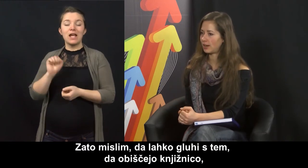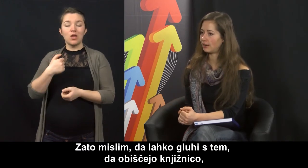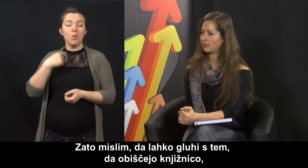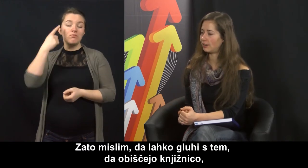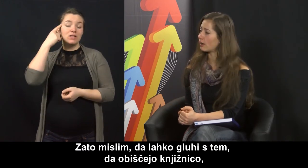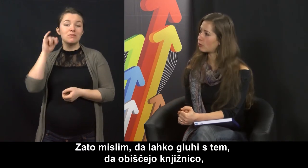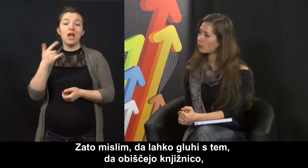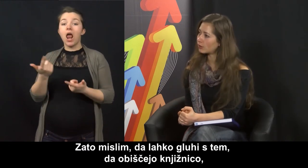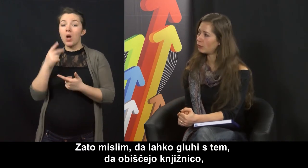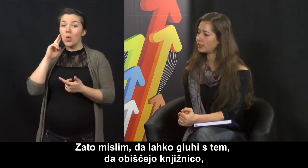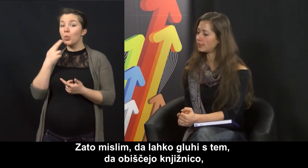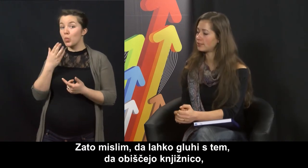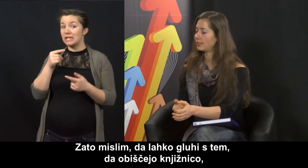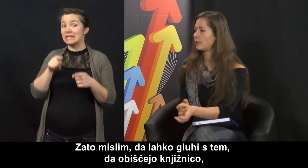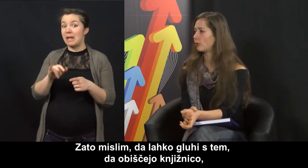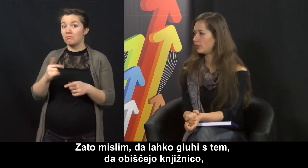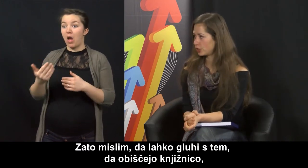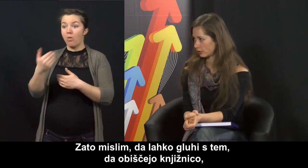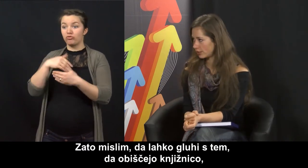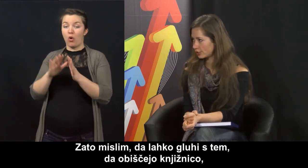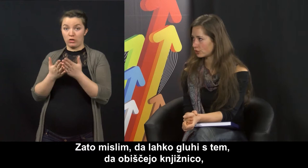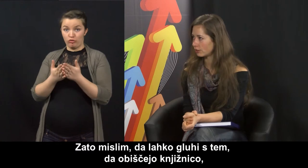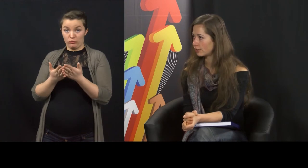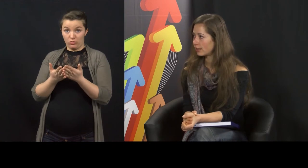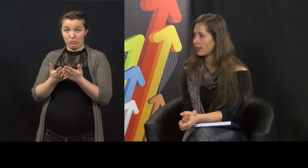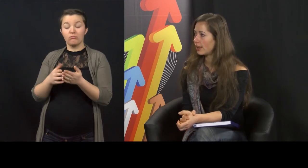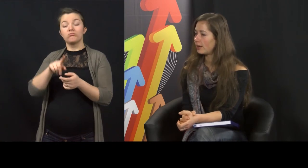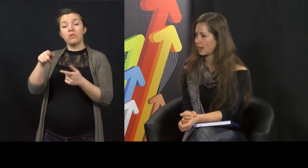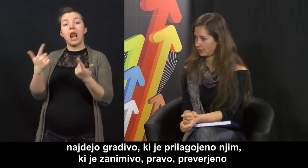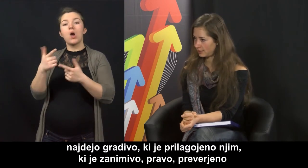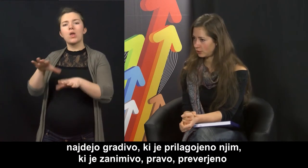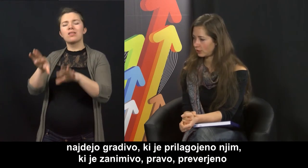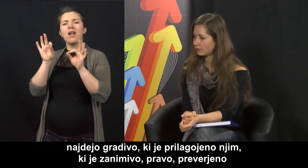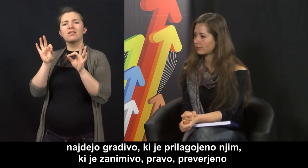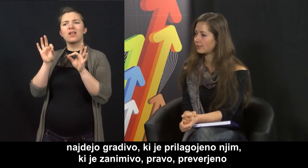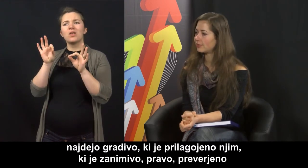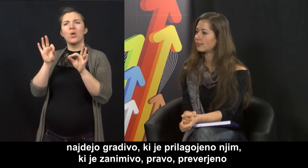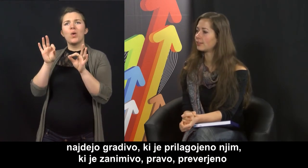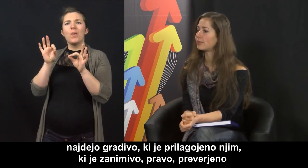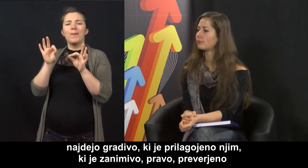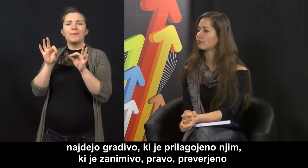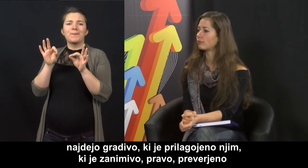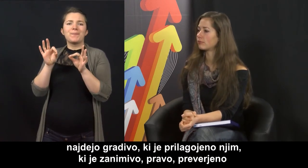da lahko gluhi s tem, da obiščejo knjižnico, najdejo